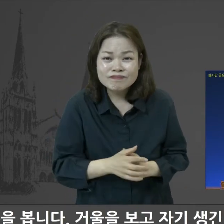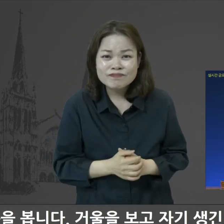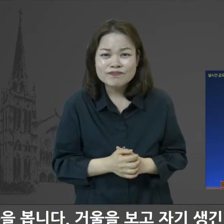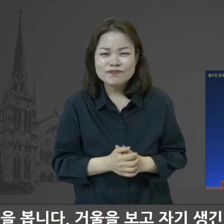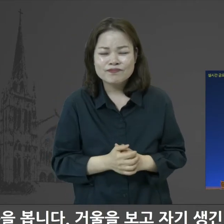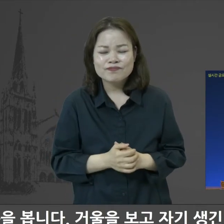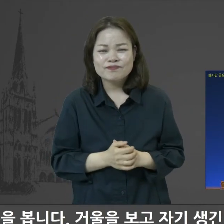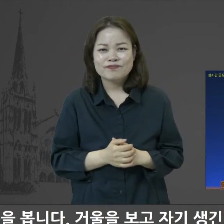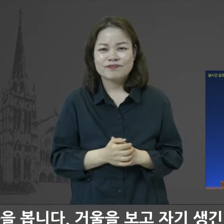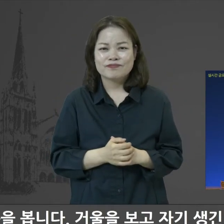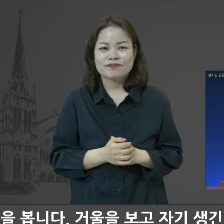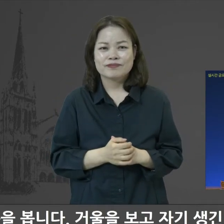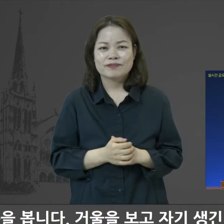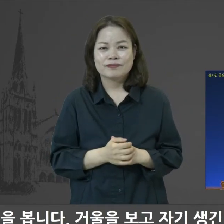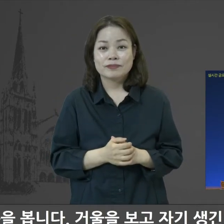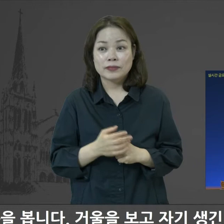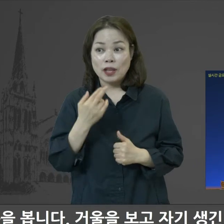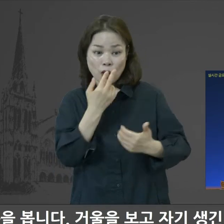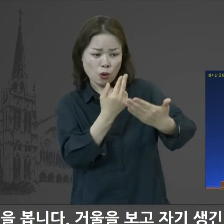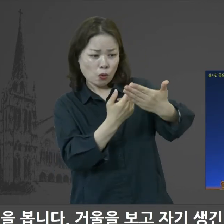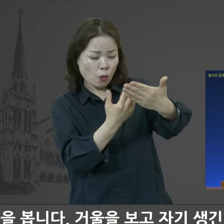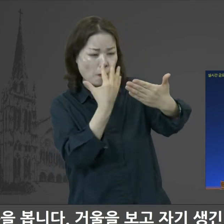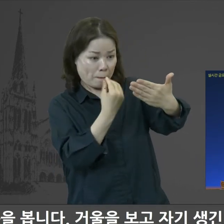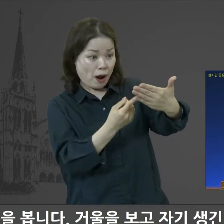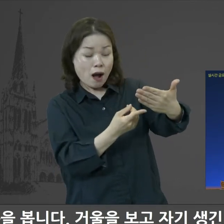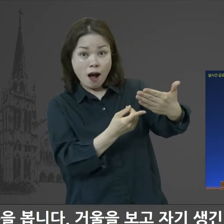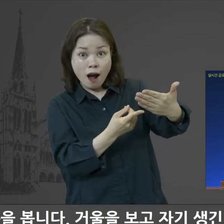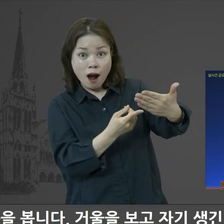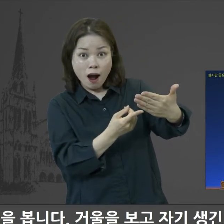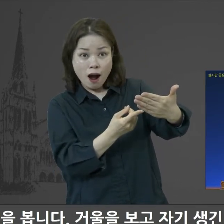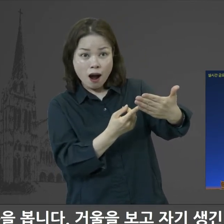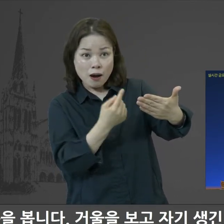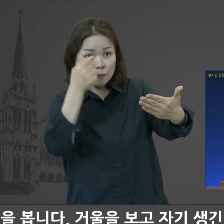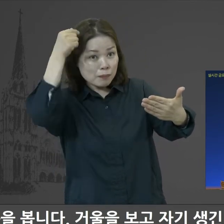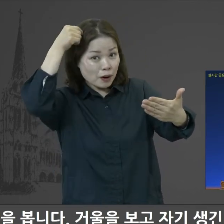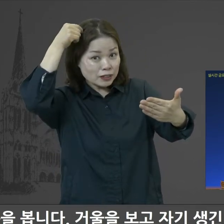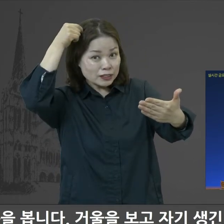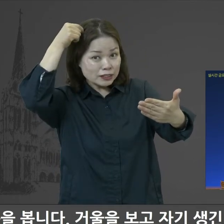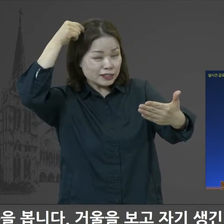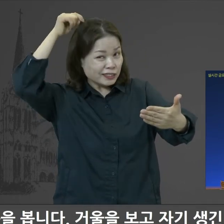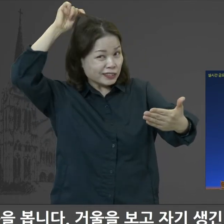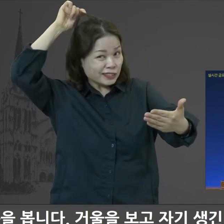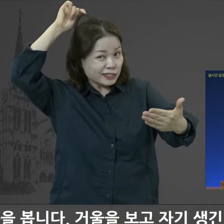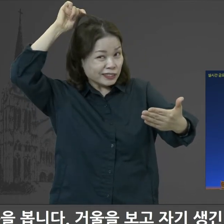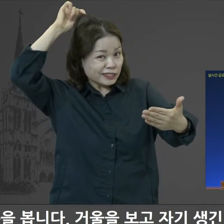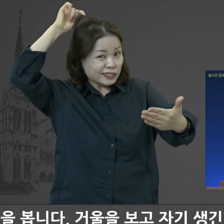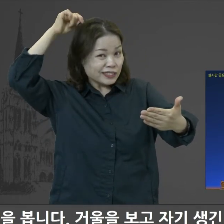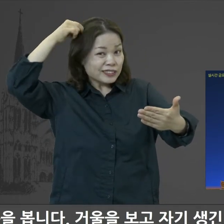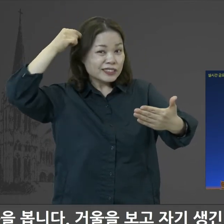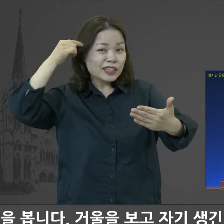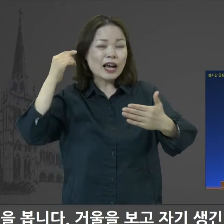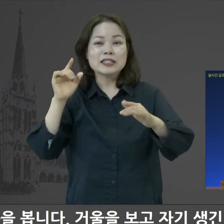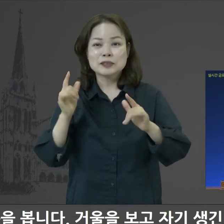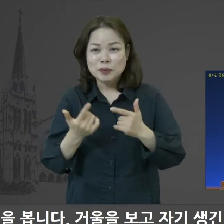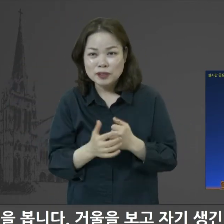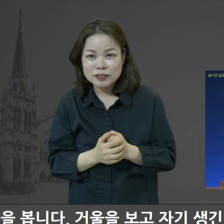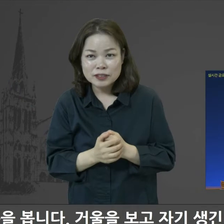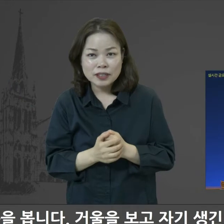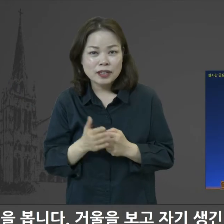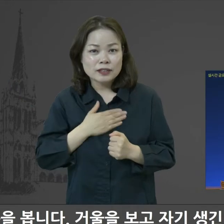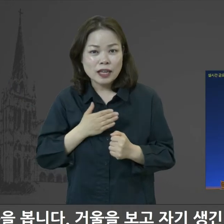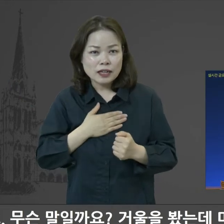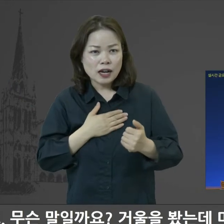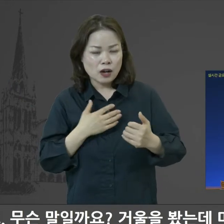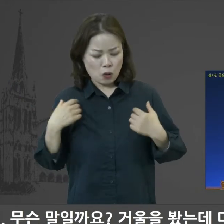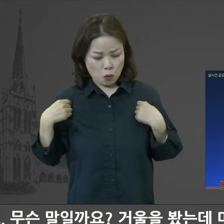이건 이런 얘기입니다. 거울을 봤는데 머리가 이렇게 삐져나왔어. 아니면 내가